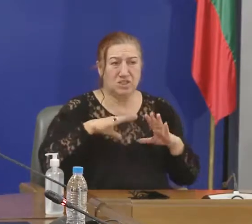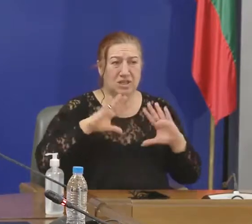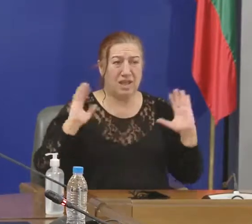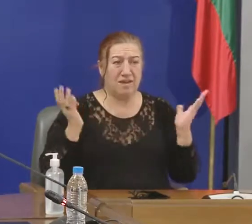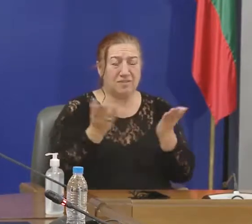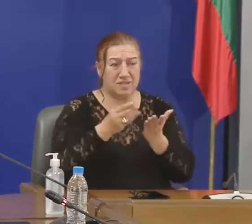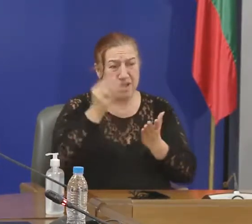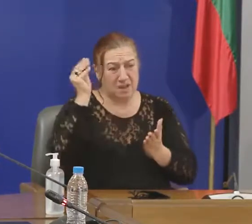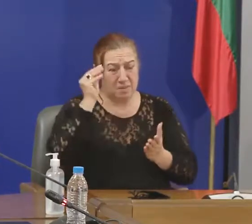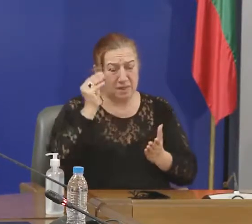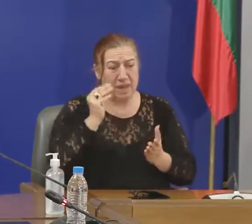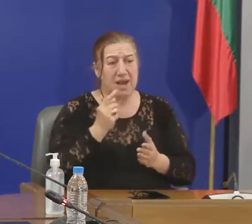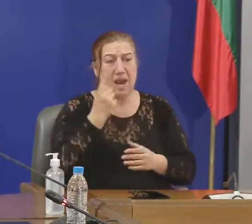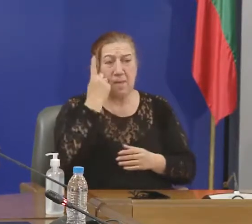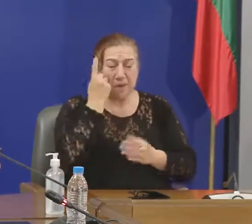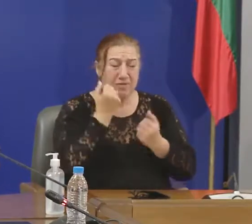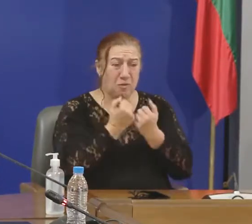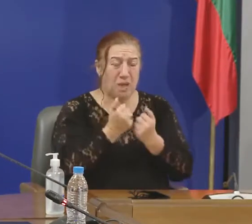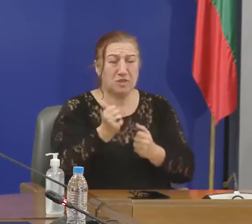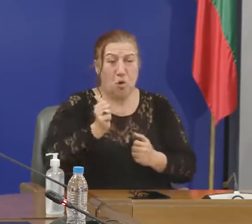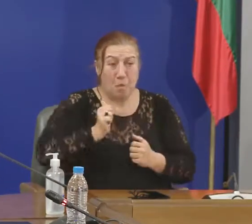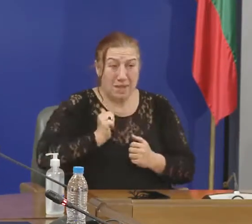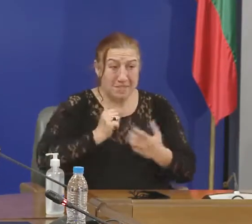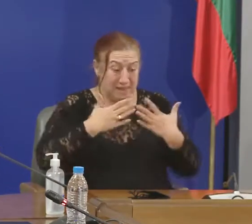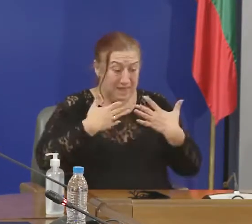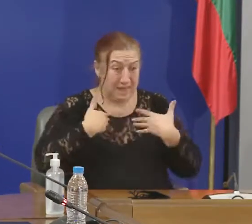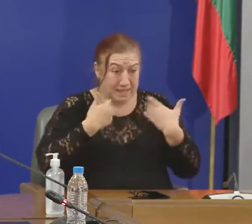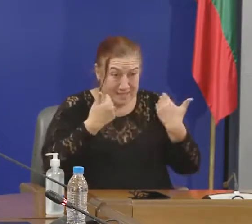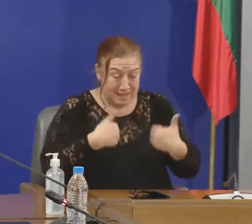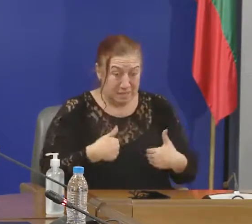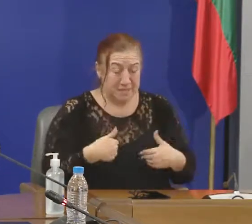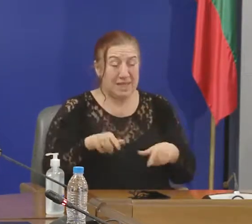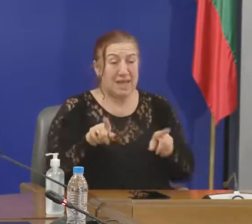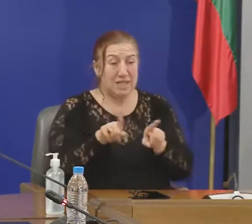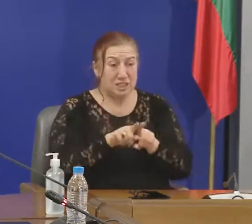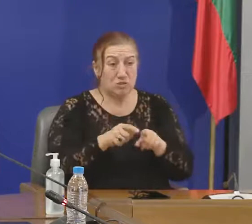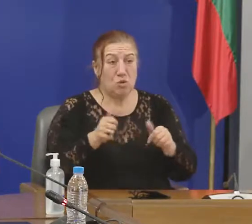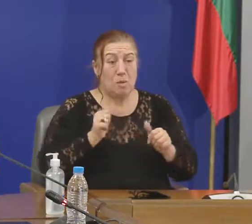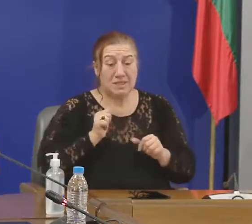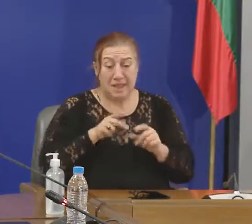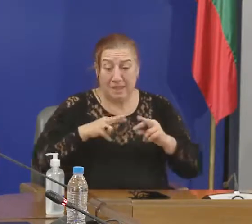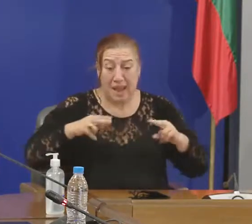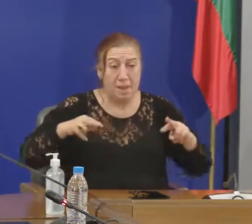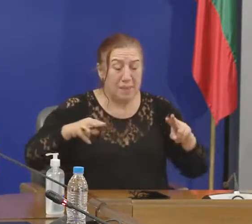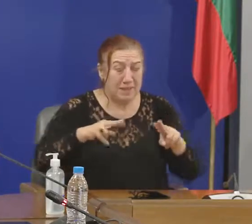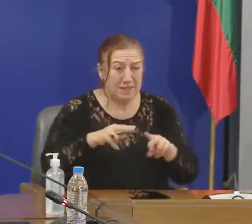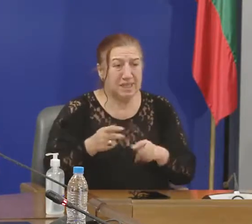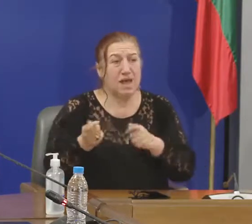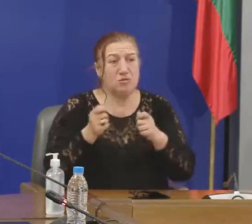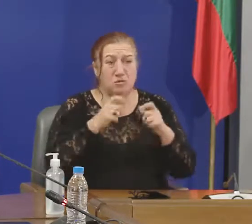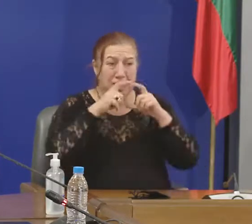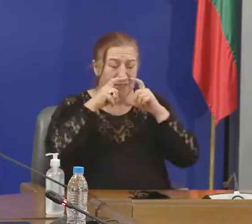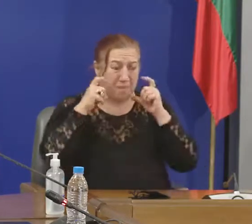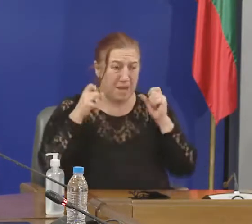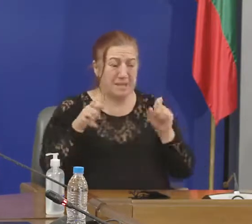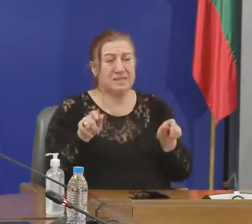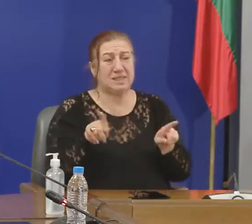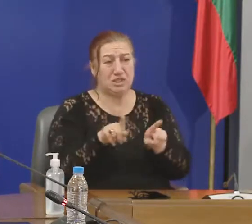да пазят себе си, да пазят близките си, да носят маски, да има отстояние. Аз искам да